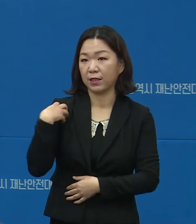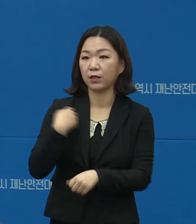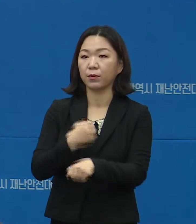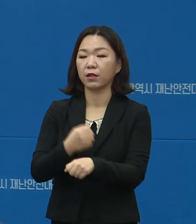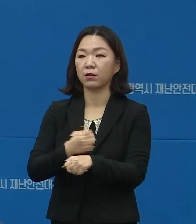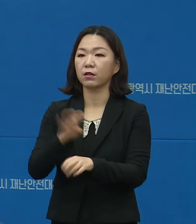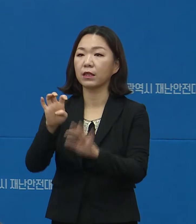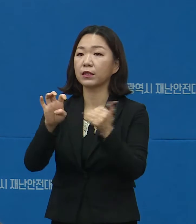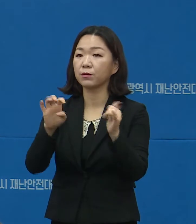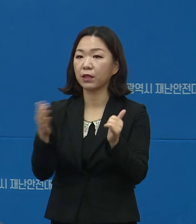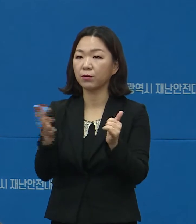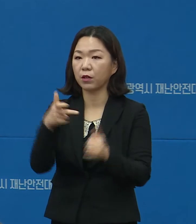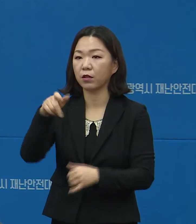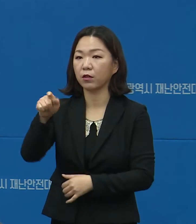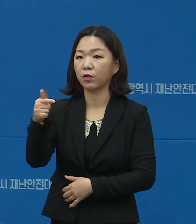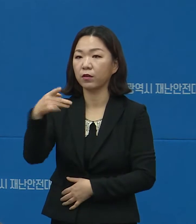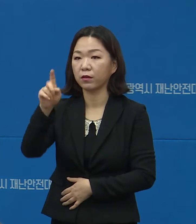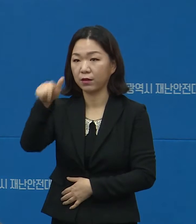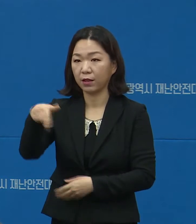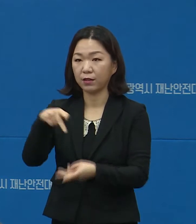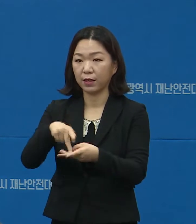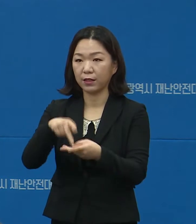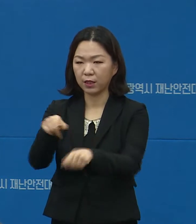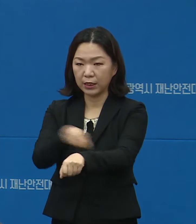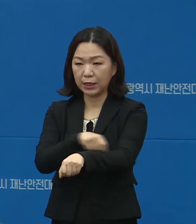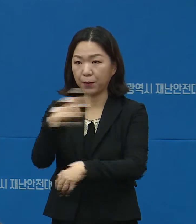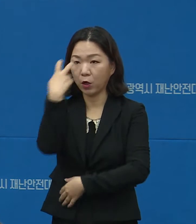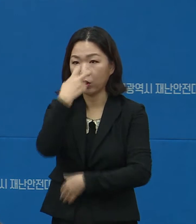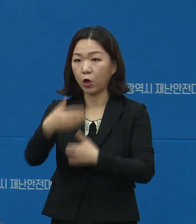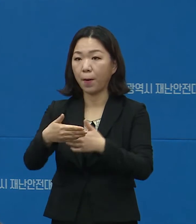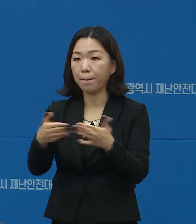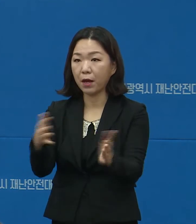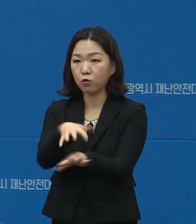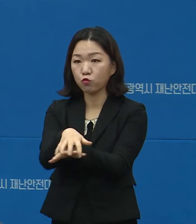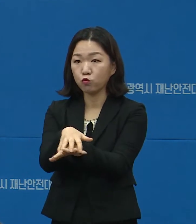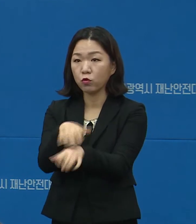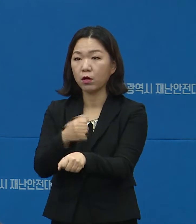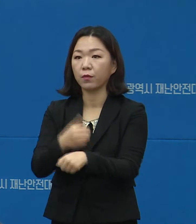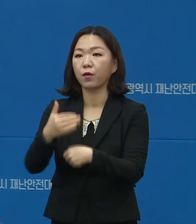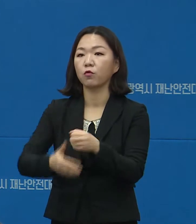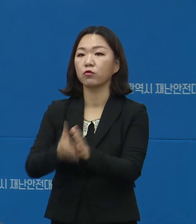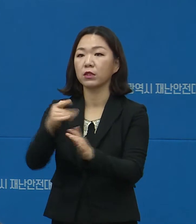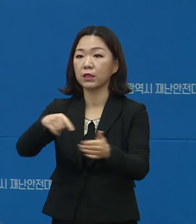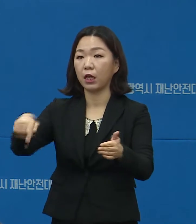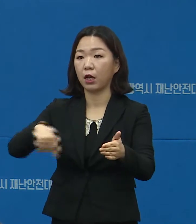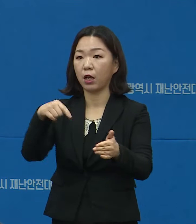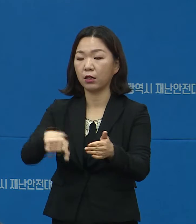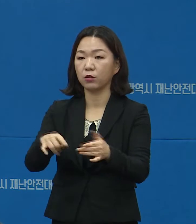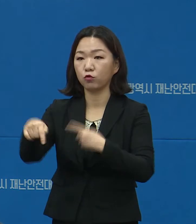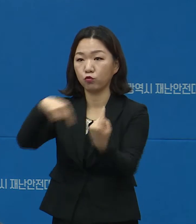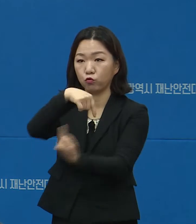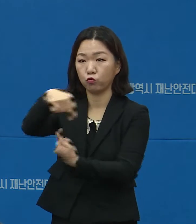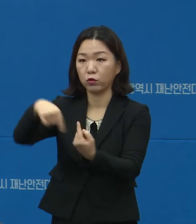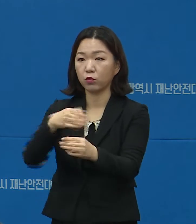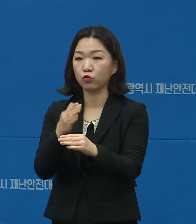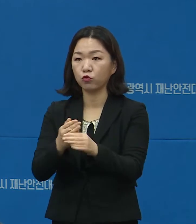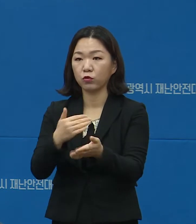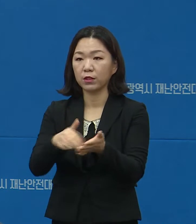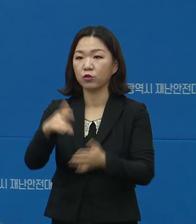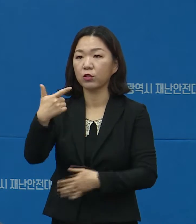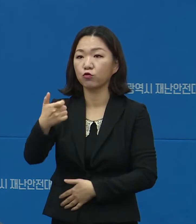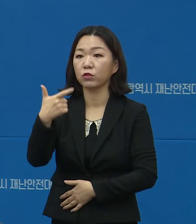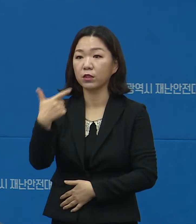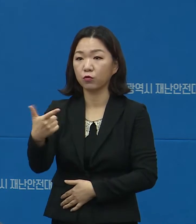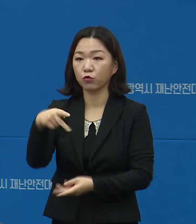명의 컨택센터 특별점검반을 구성하여 대구 시내에서 운영되고 있는 66개